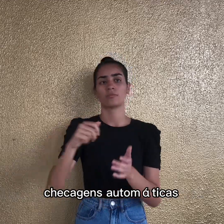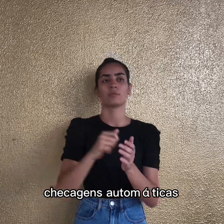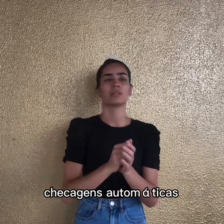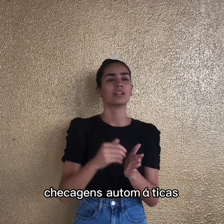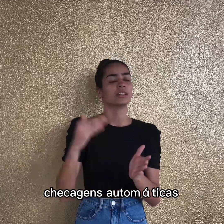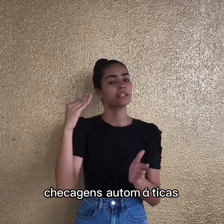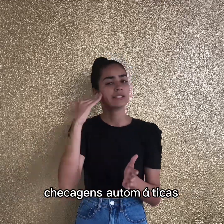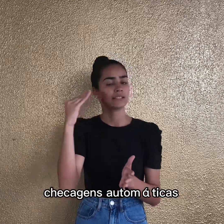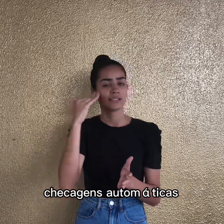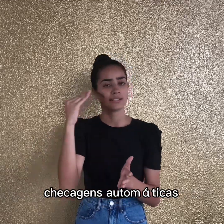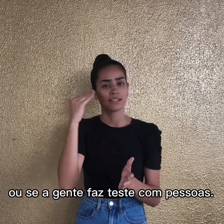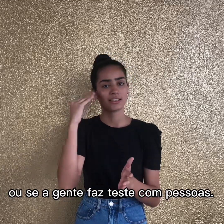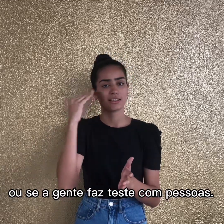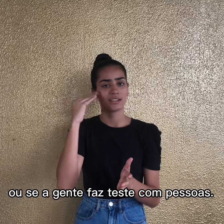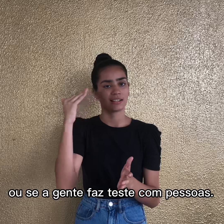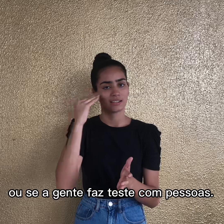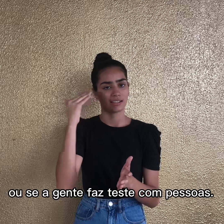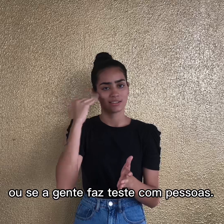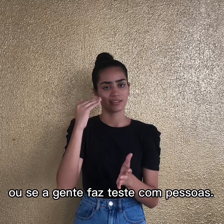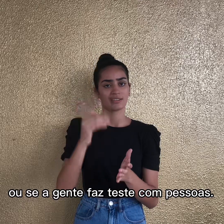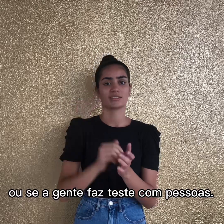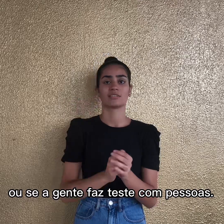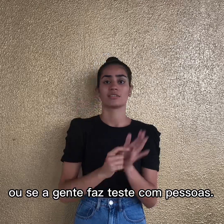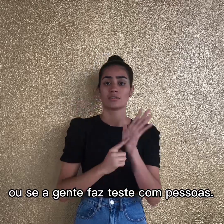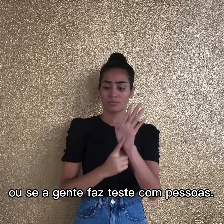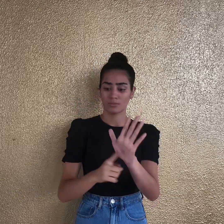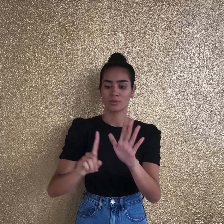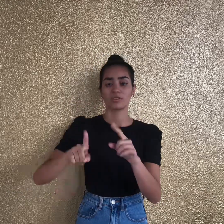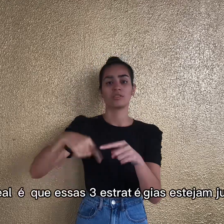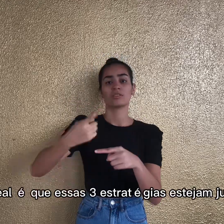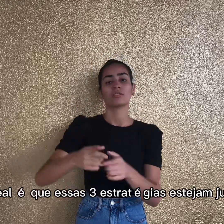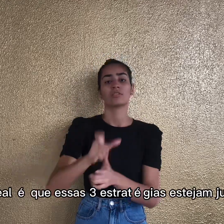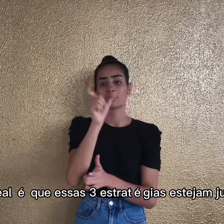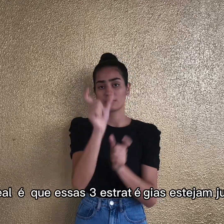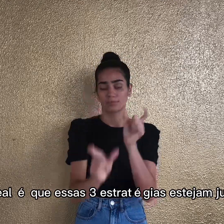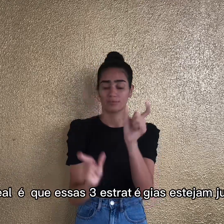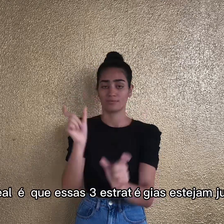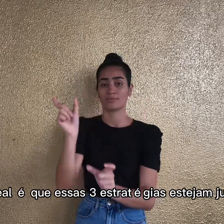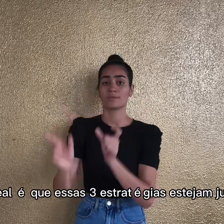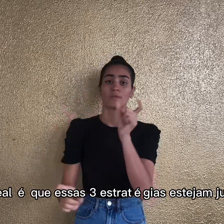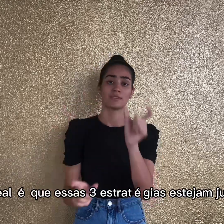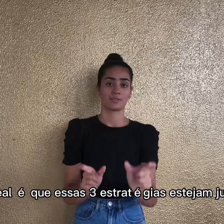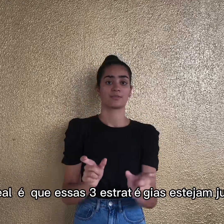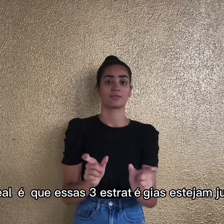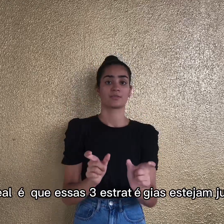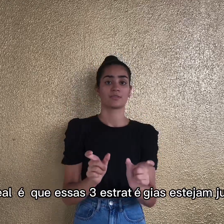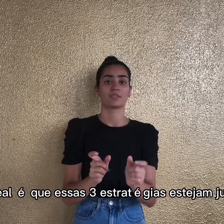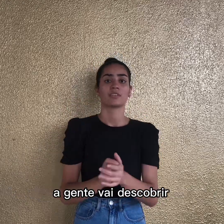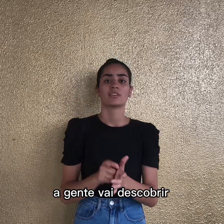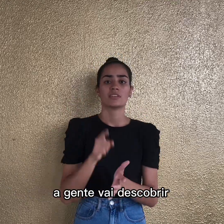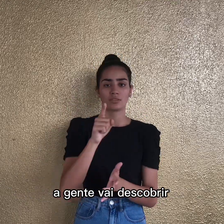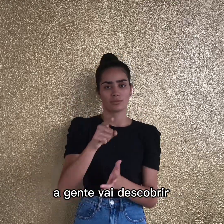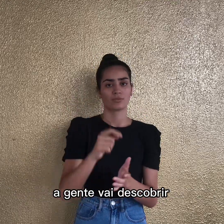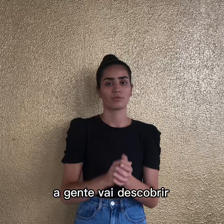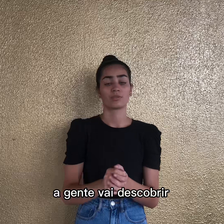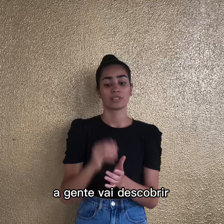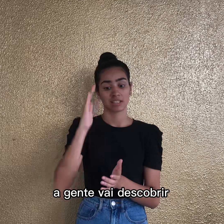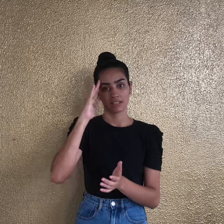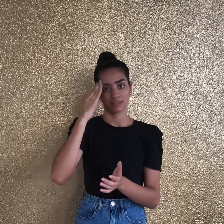checagens automáticas, ou se a gente faz teste com pessoas, né? O ideal é que essas três estratégias estejam juntas. A gente vai descobrir o que